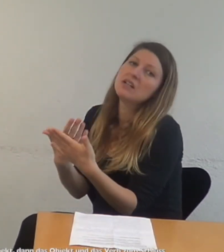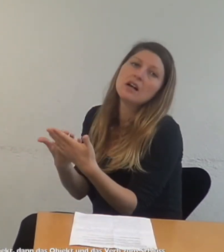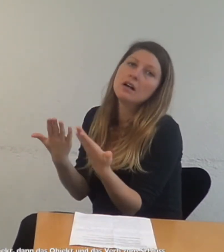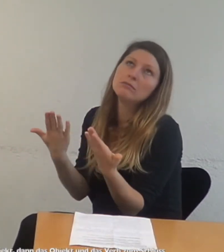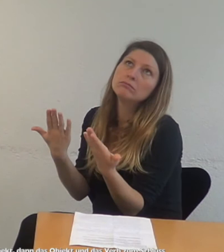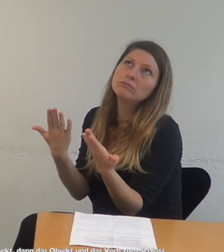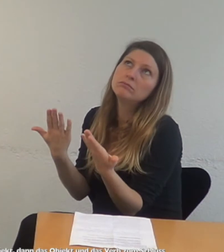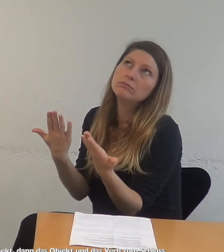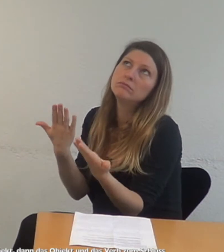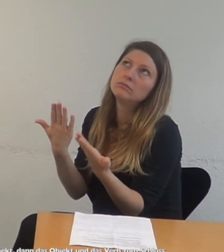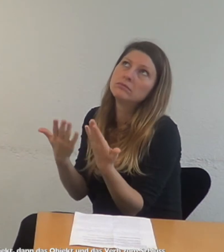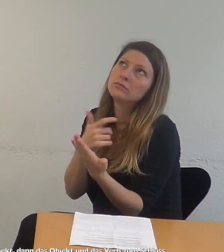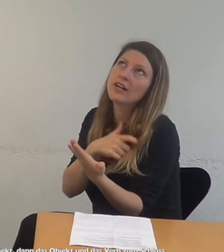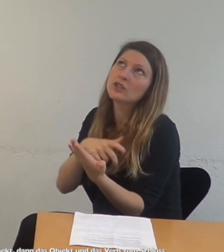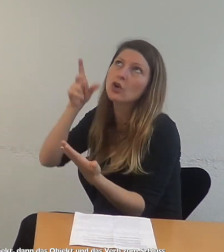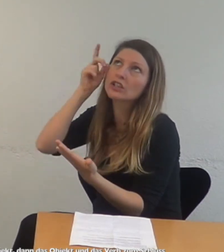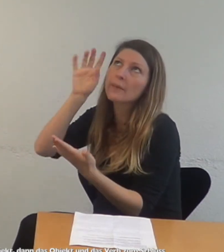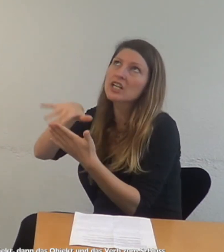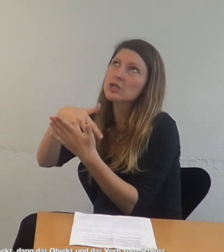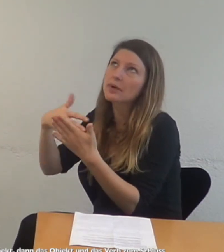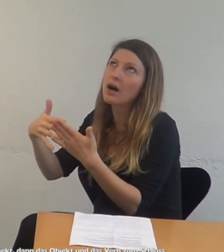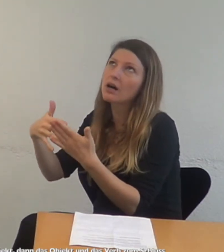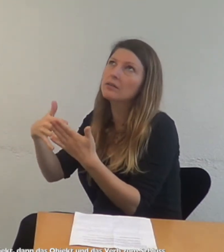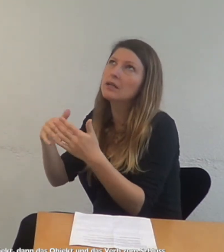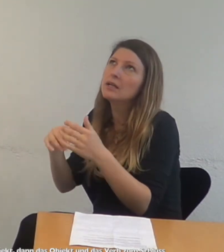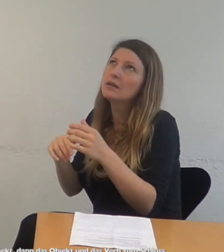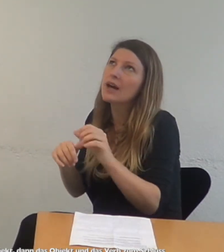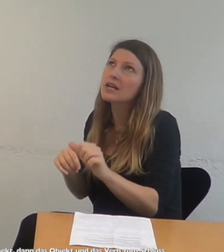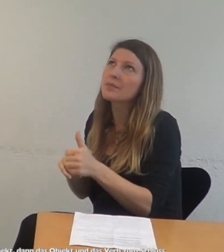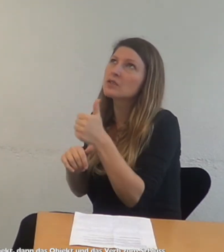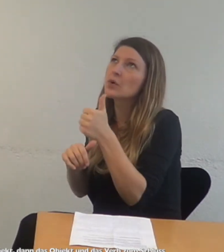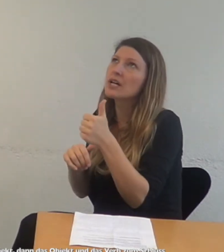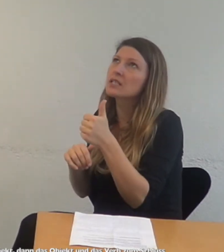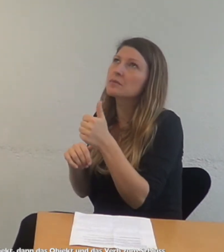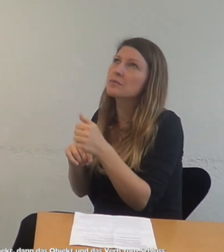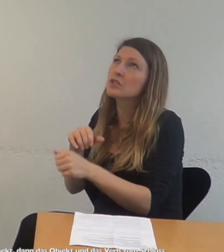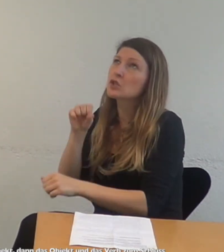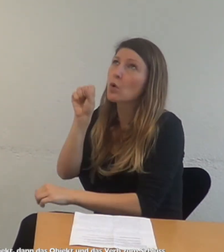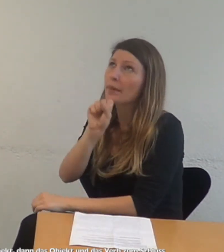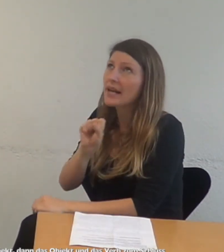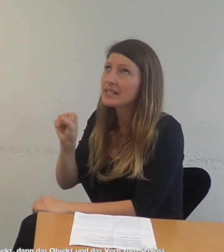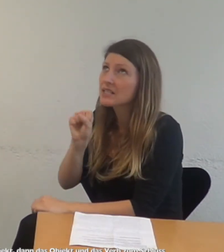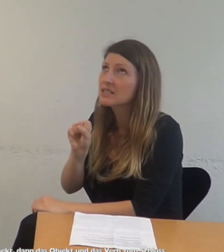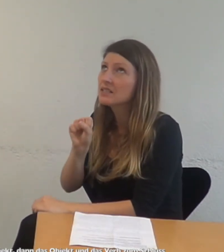Beispiel, bei der Deutsch-Gebärdensprache nennt man zuerst Subjekt,